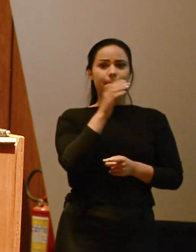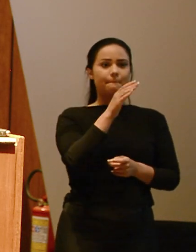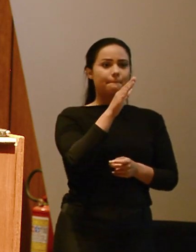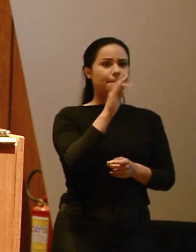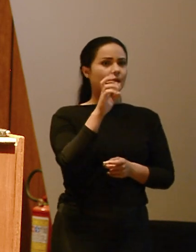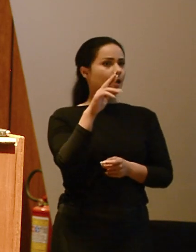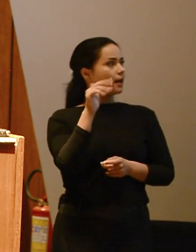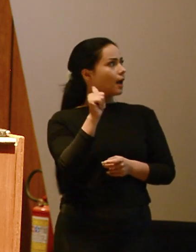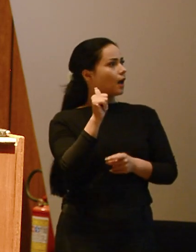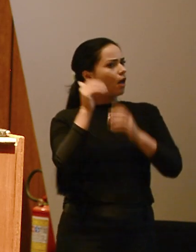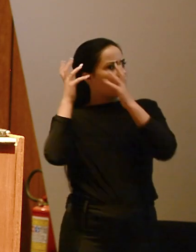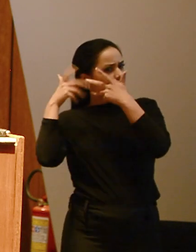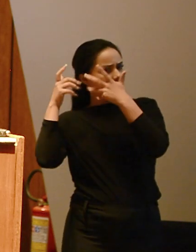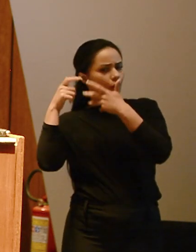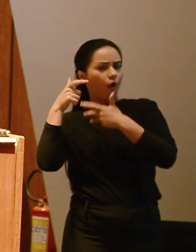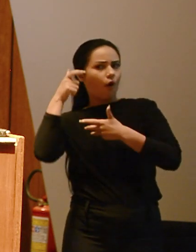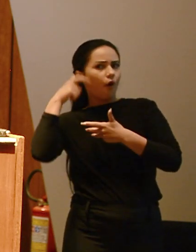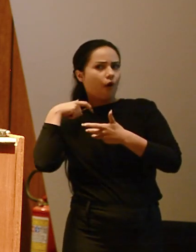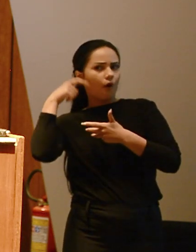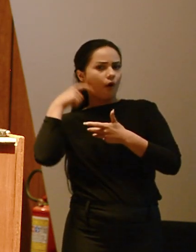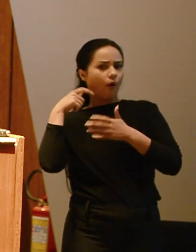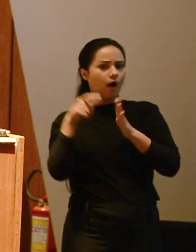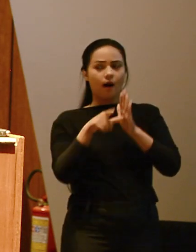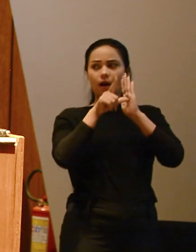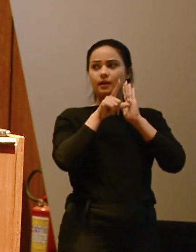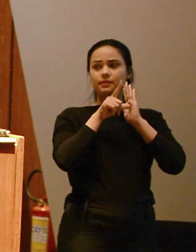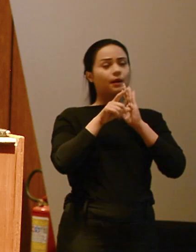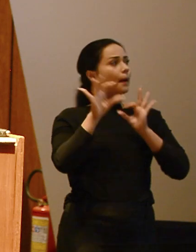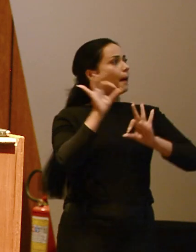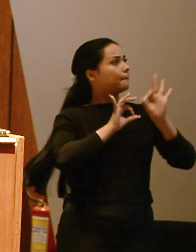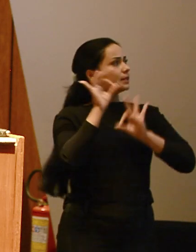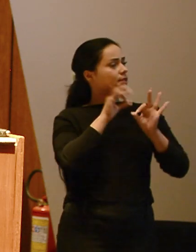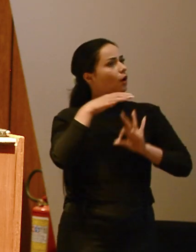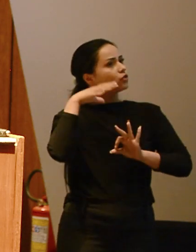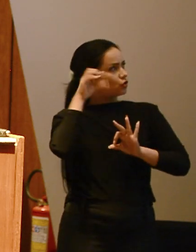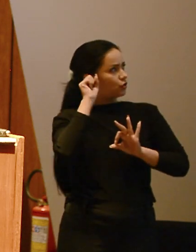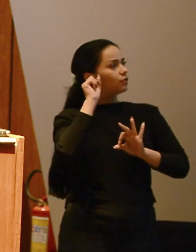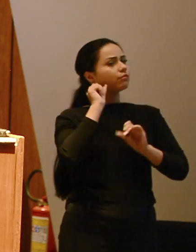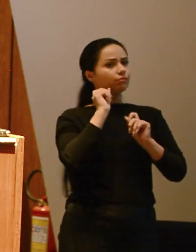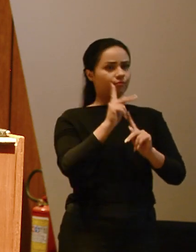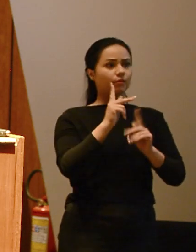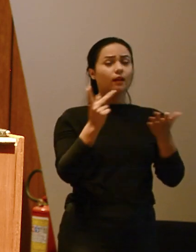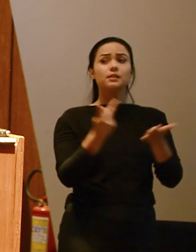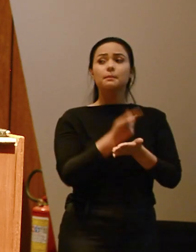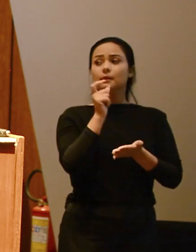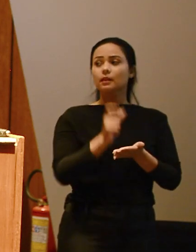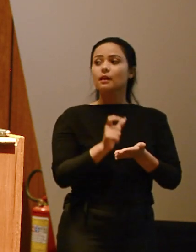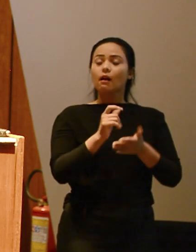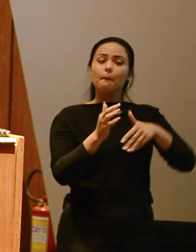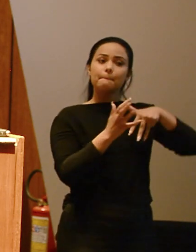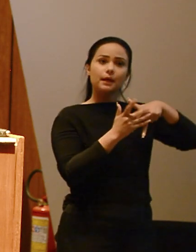tronco encefálico. Aqui antes de uma reabilitação auditiva, tá? No caso, eram pacientes